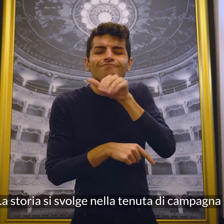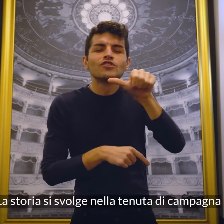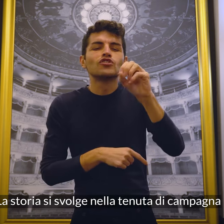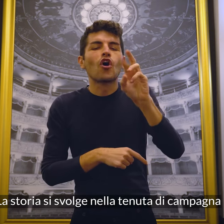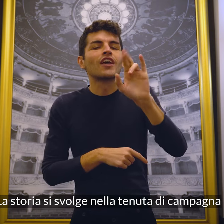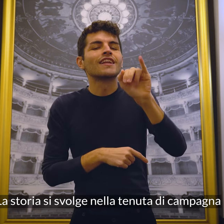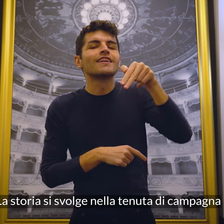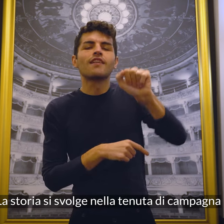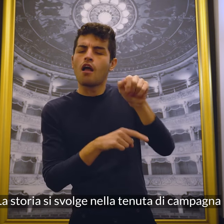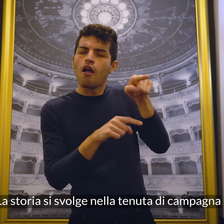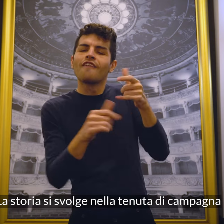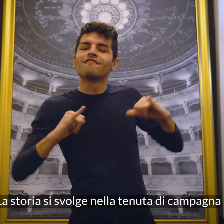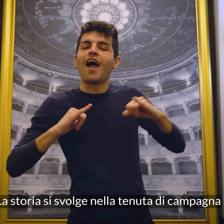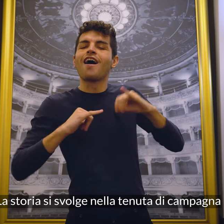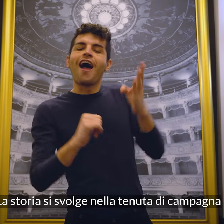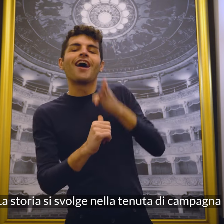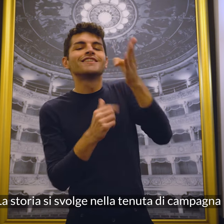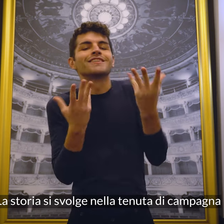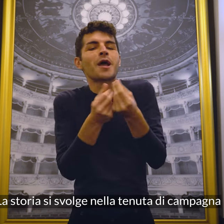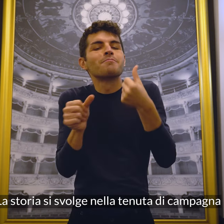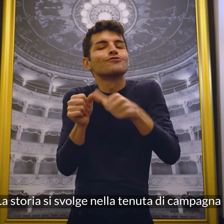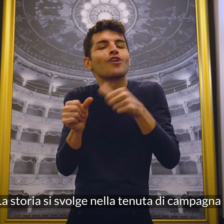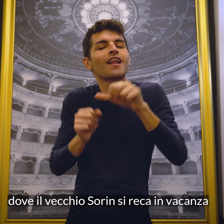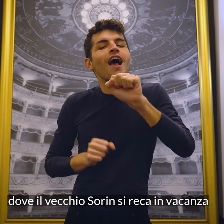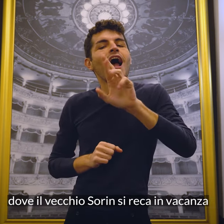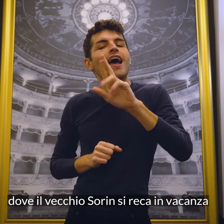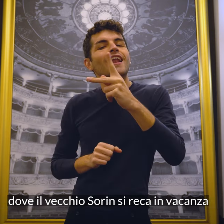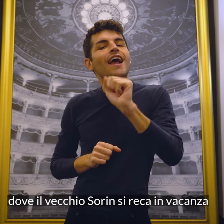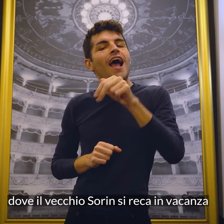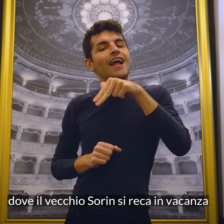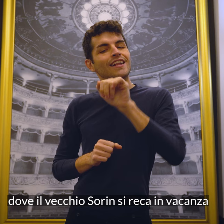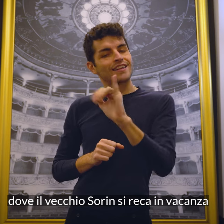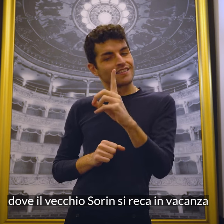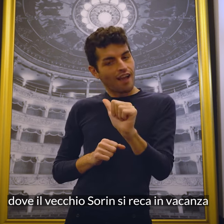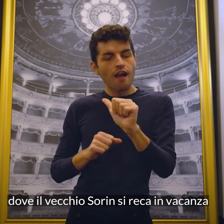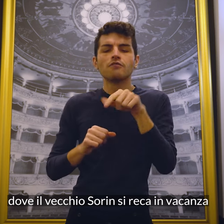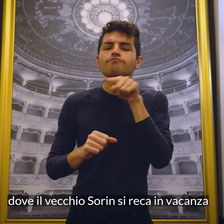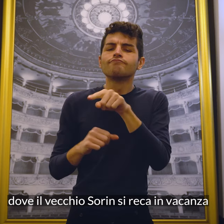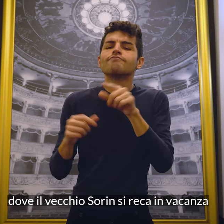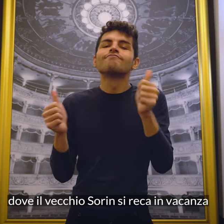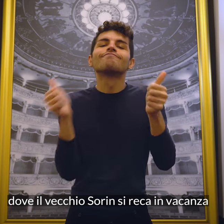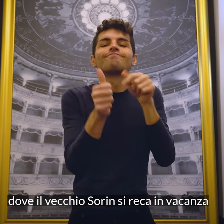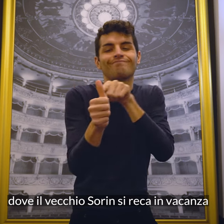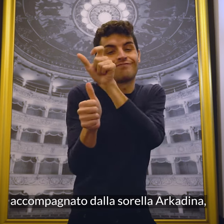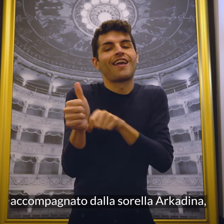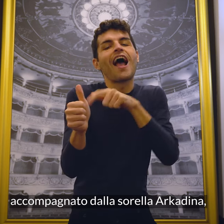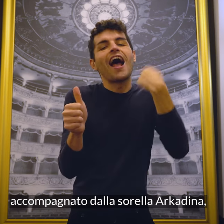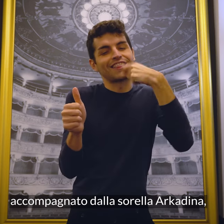la storia si svolge nella Tenuta di campagna dove il vecchio Sorin si reca in vacanza accompagnato